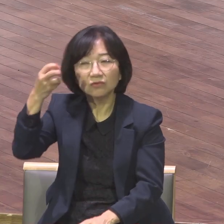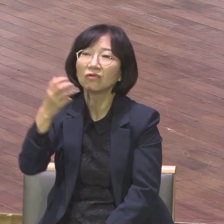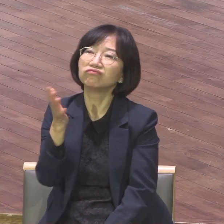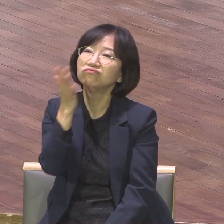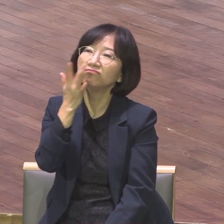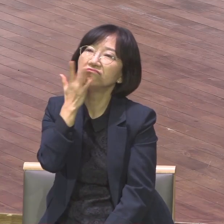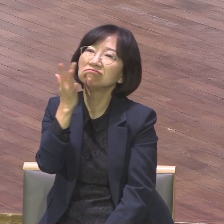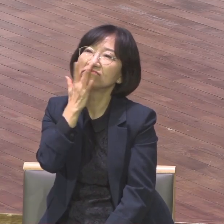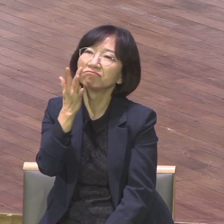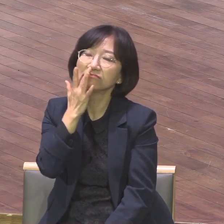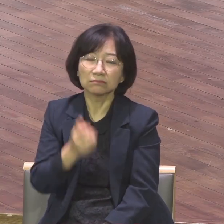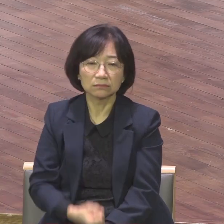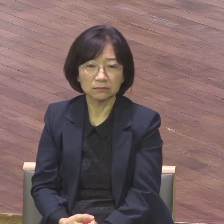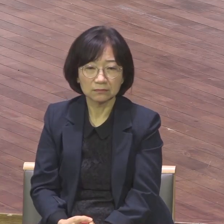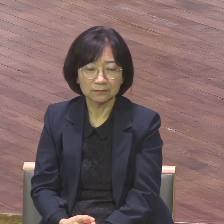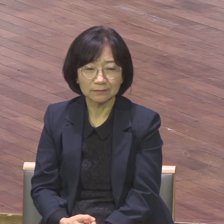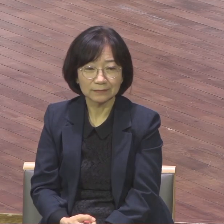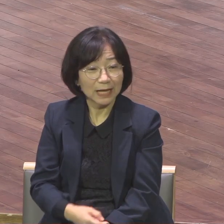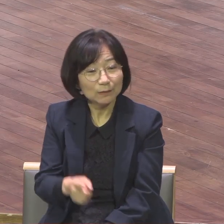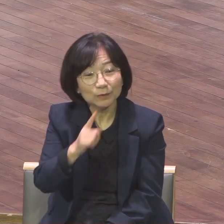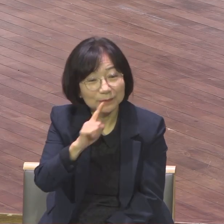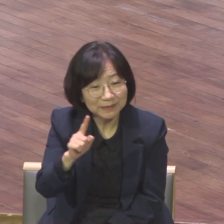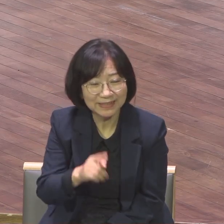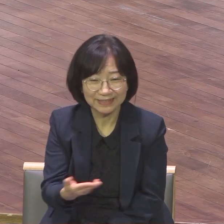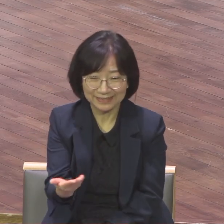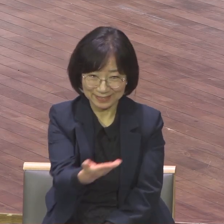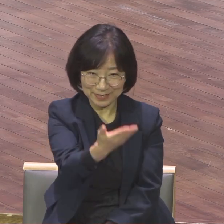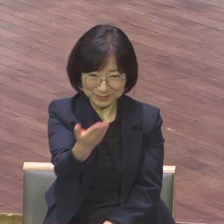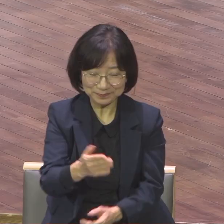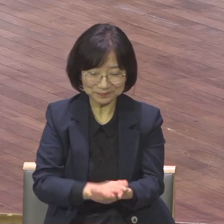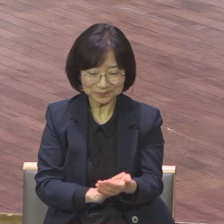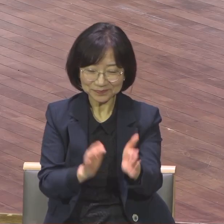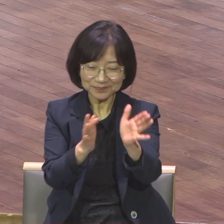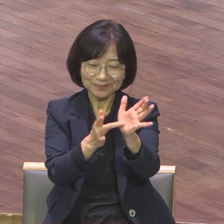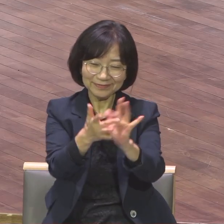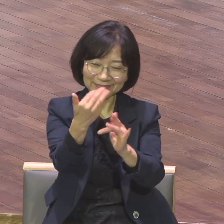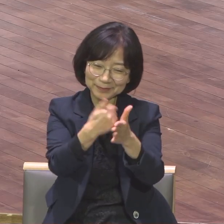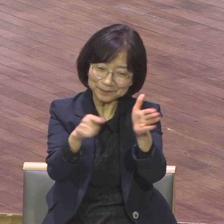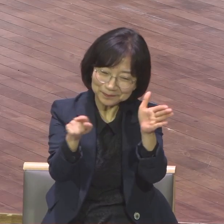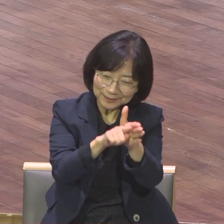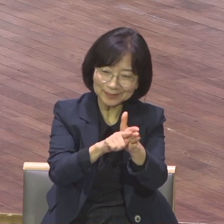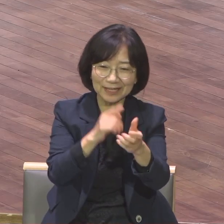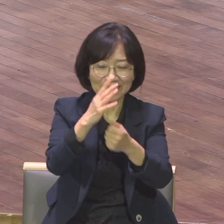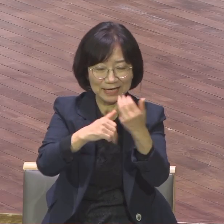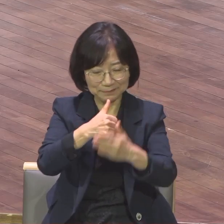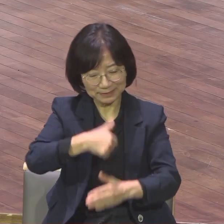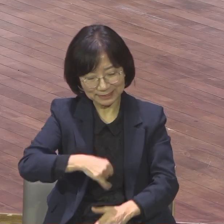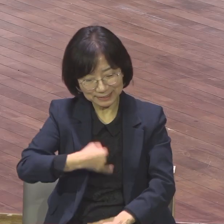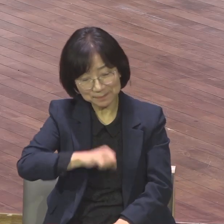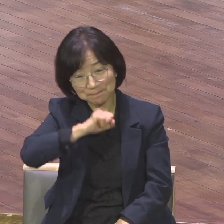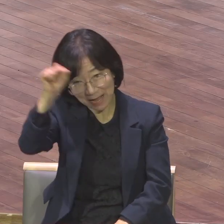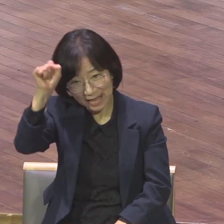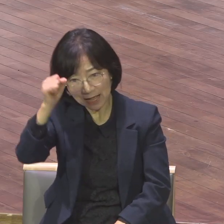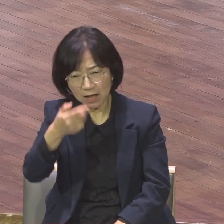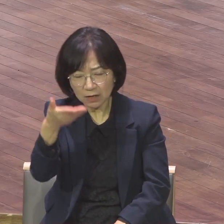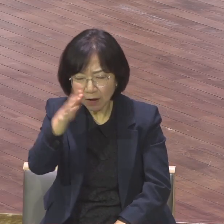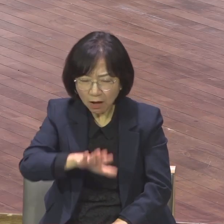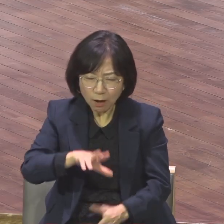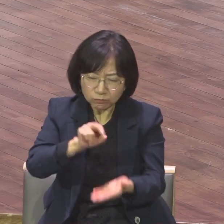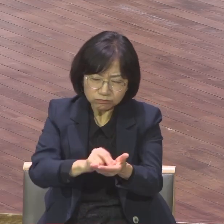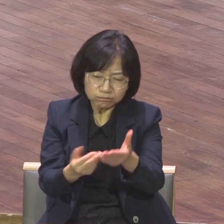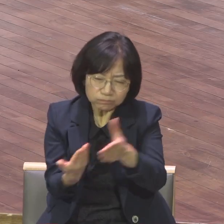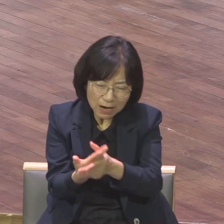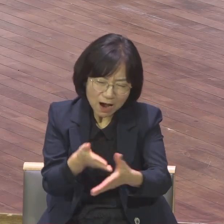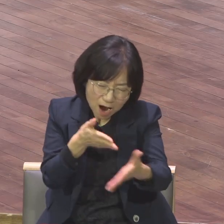예수 영접하고 하나님 자녀가 되었는데 계속 안 돼도 못 깨달아.